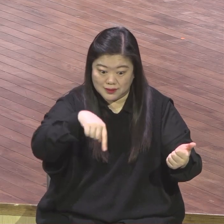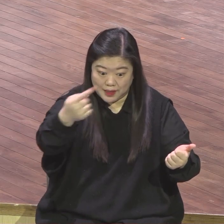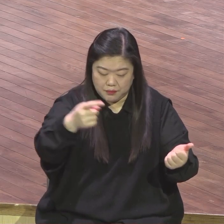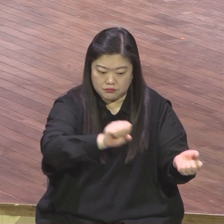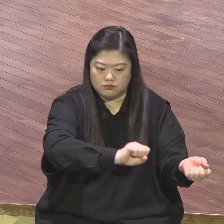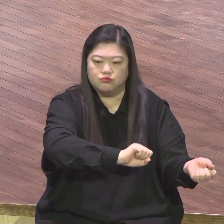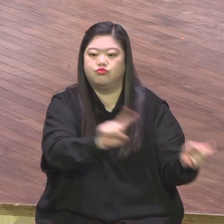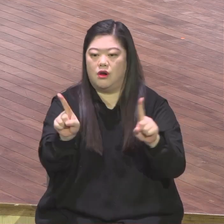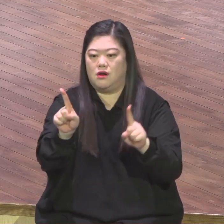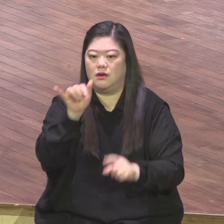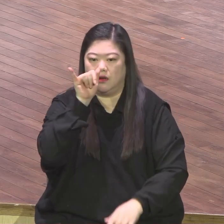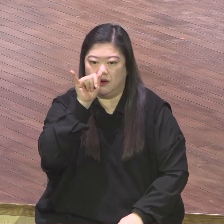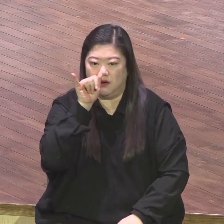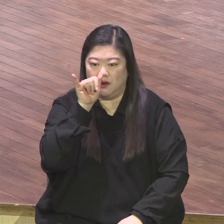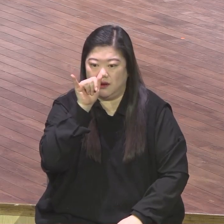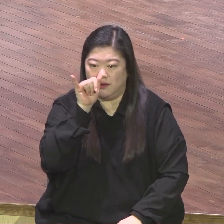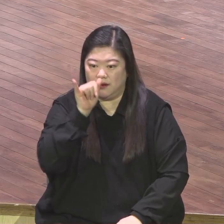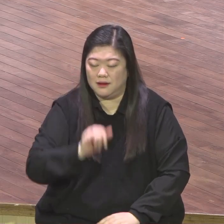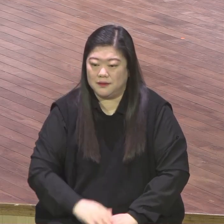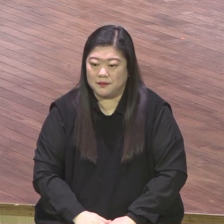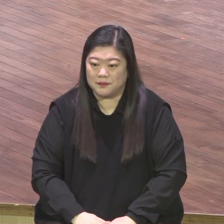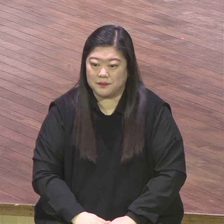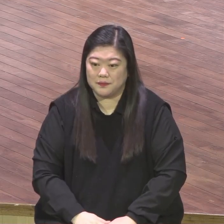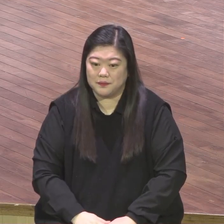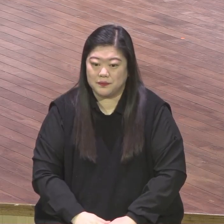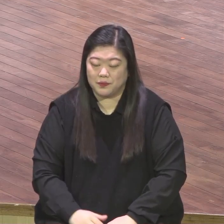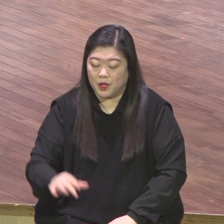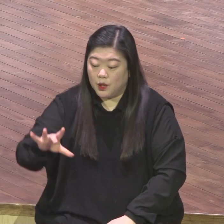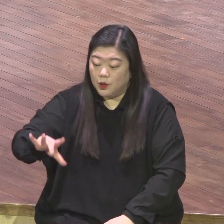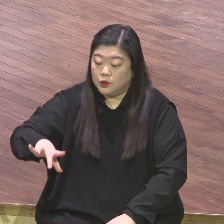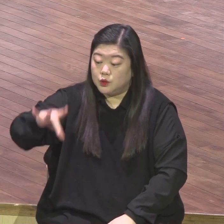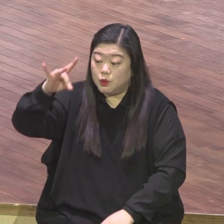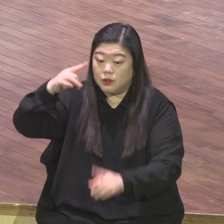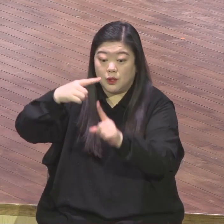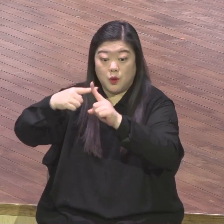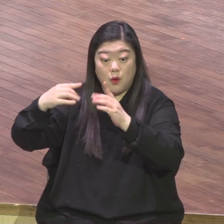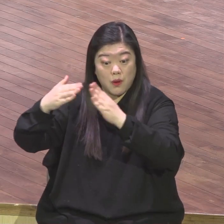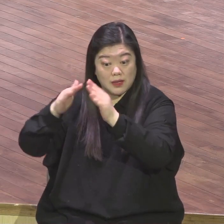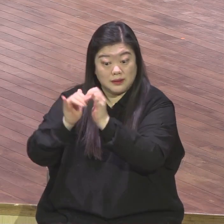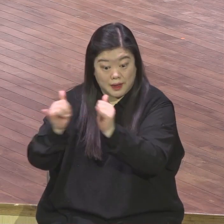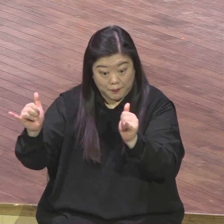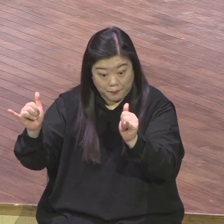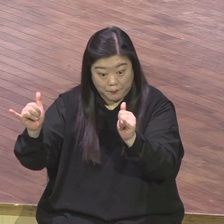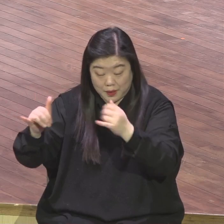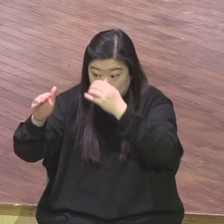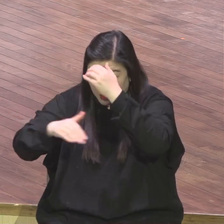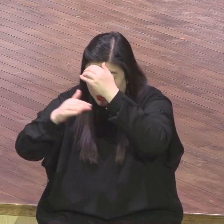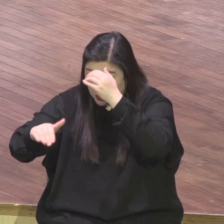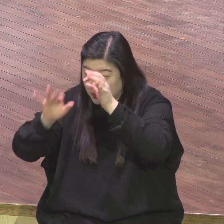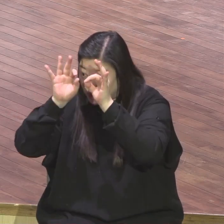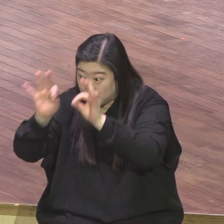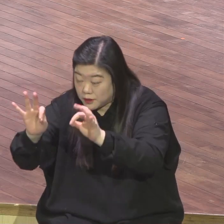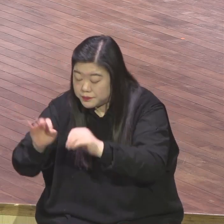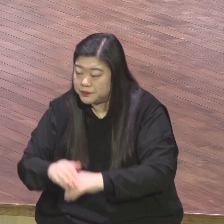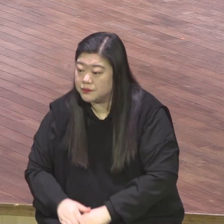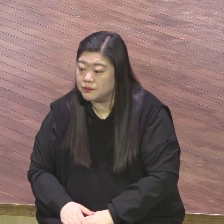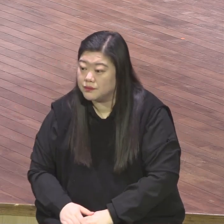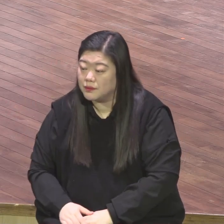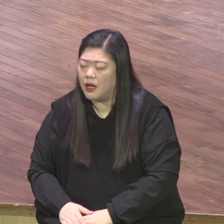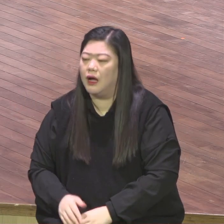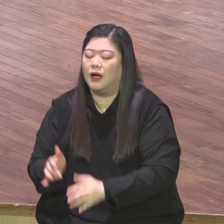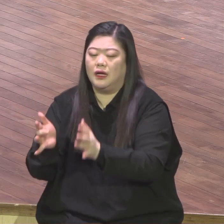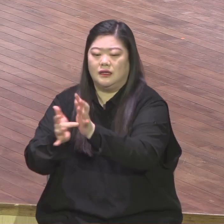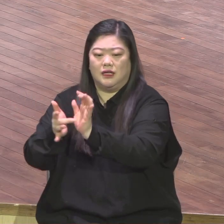영원한 생명. 초대교회가 생명 걸고 전한 메시지도 바로 예수 그리스도의